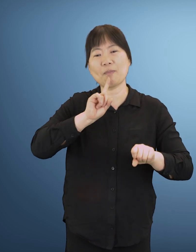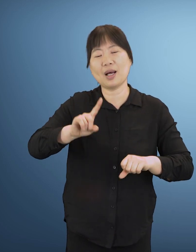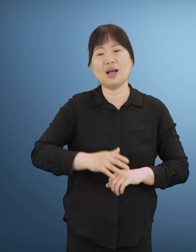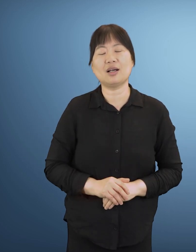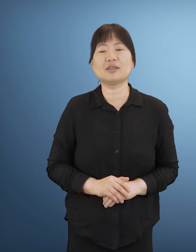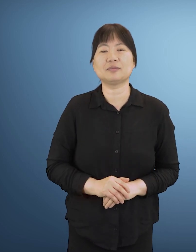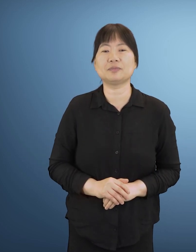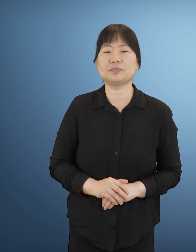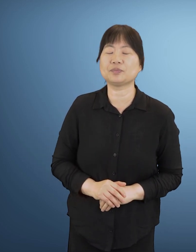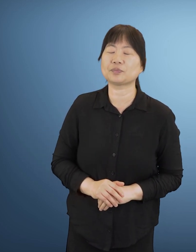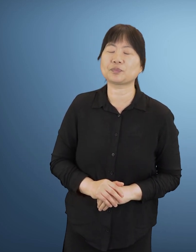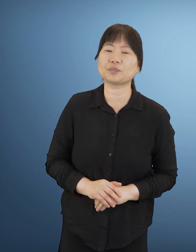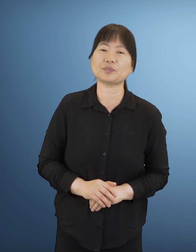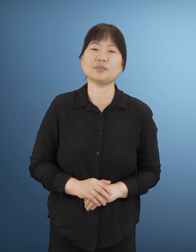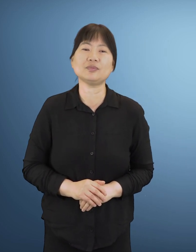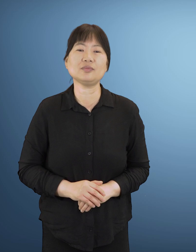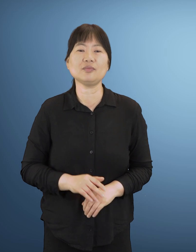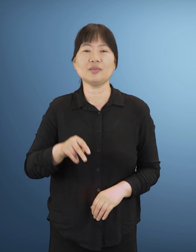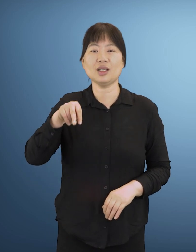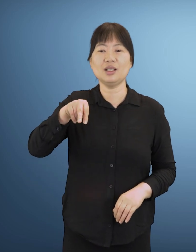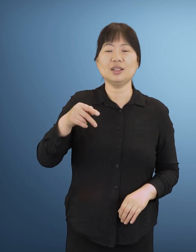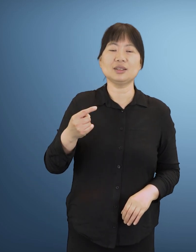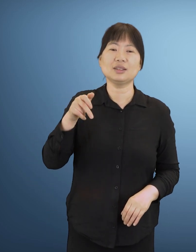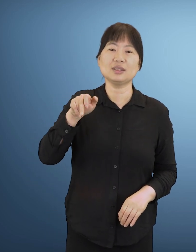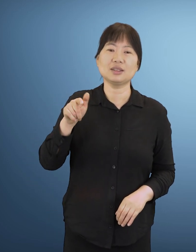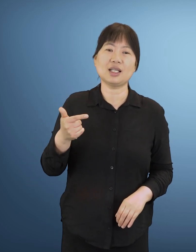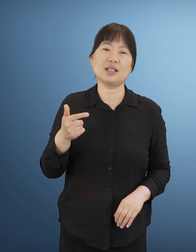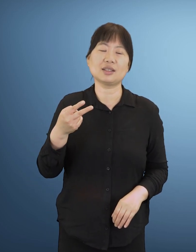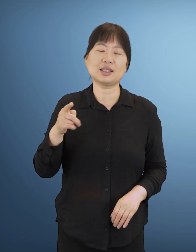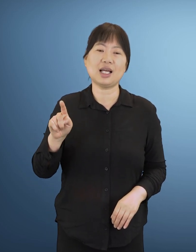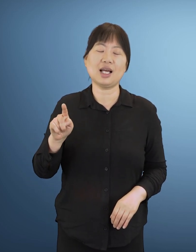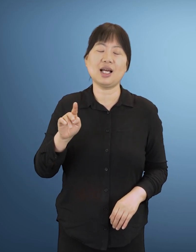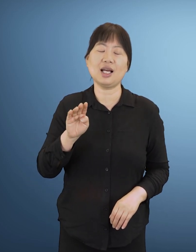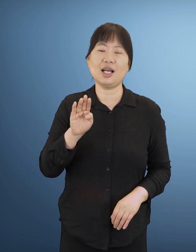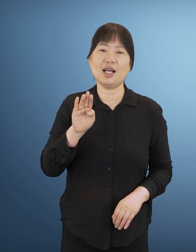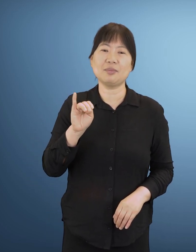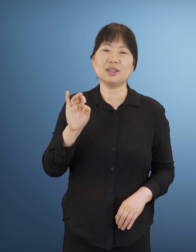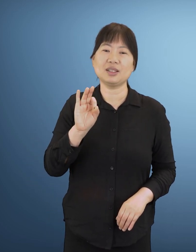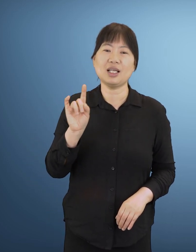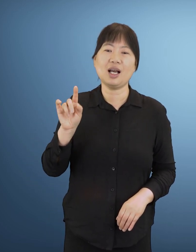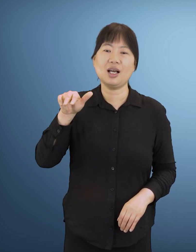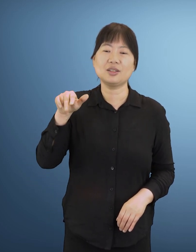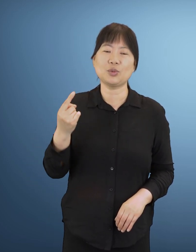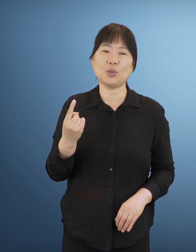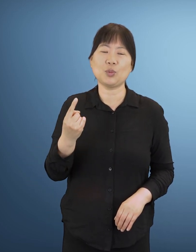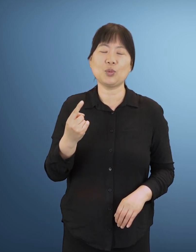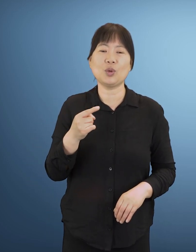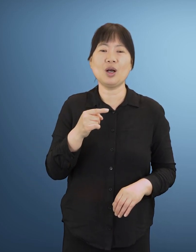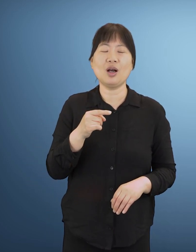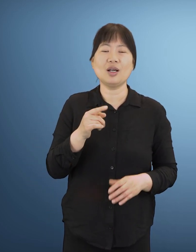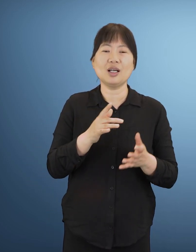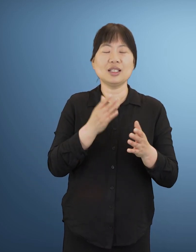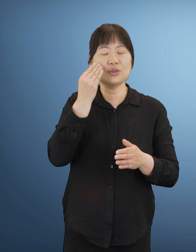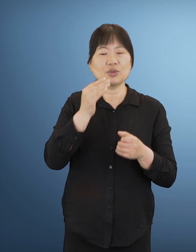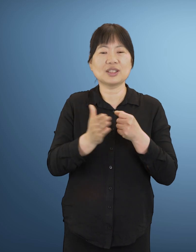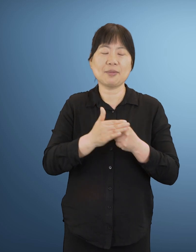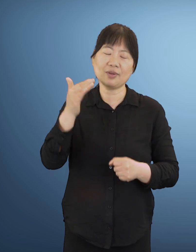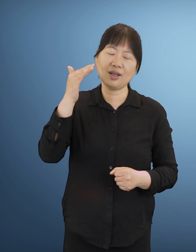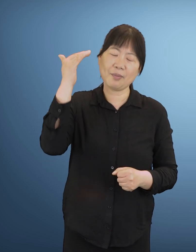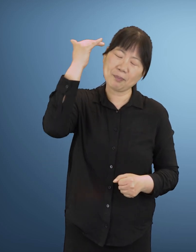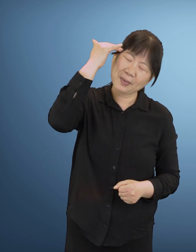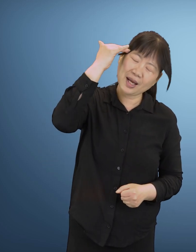이 스칸달리조라는 말은 걸려 넘어지다 그 뜻이에요. 그 익숙함이, 그 안다는